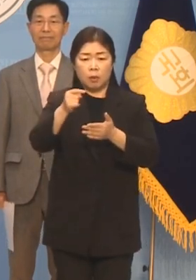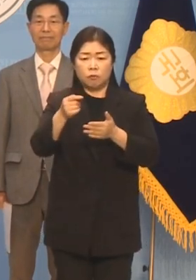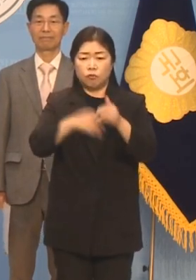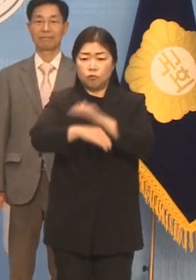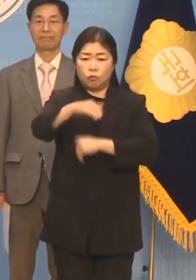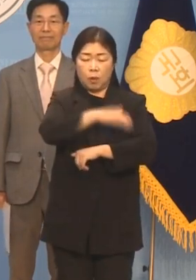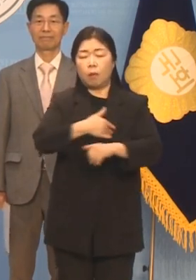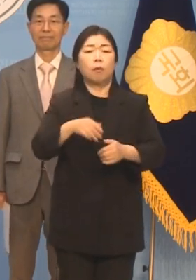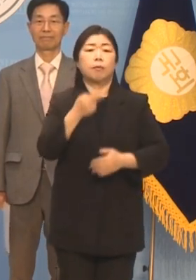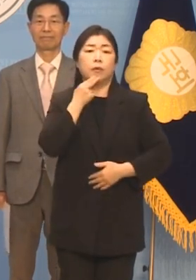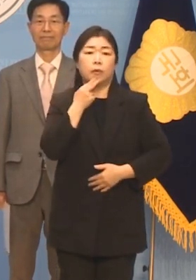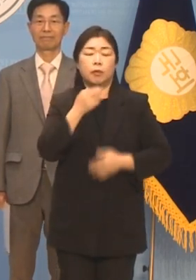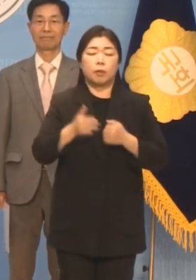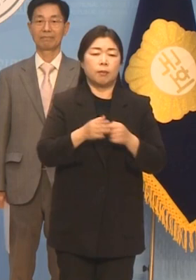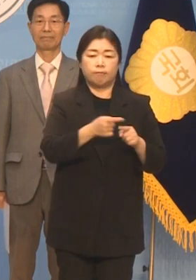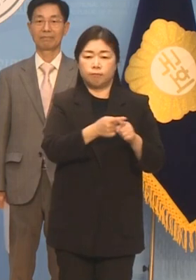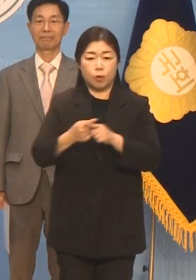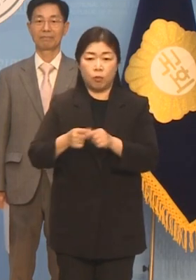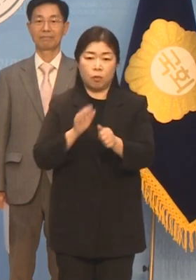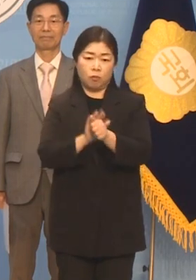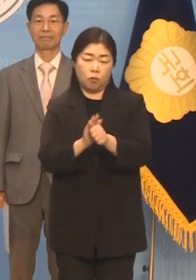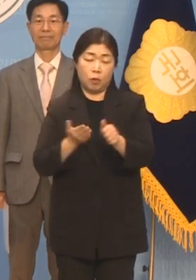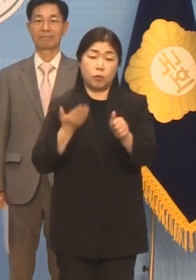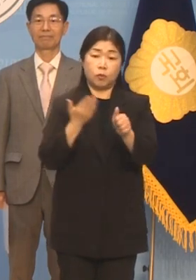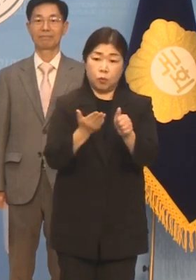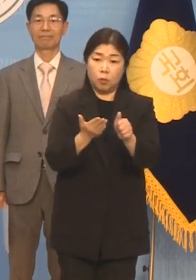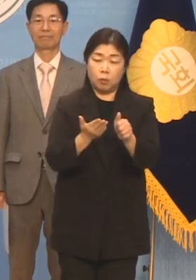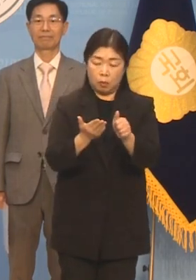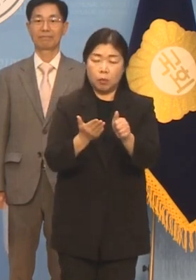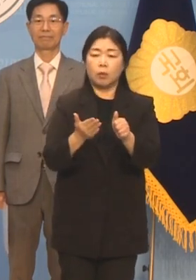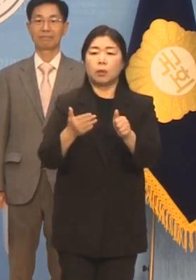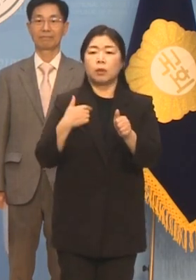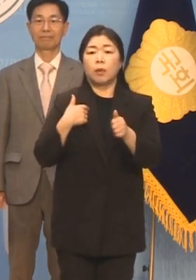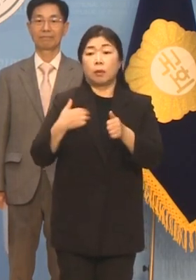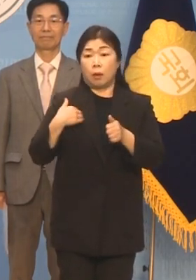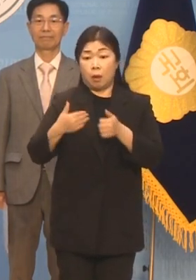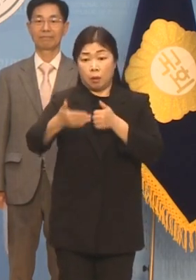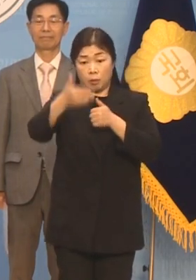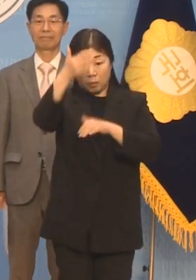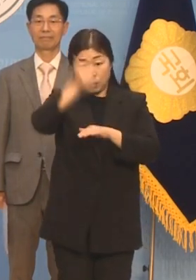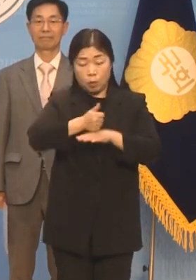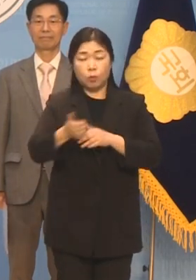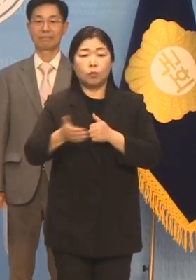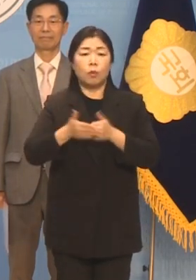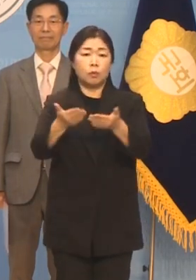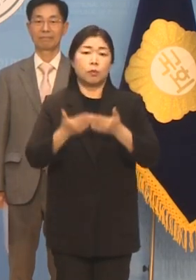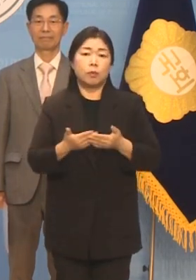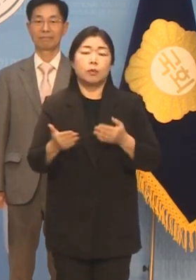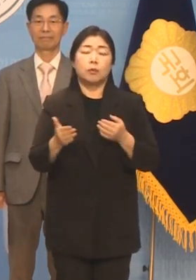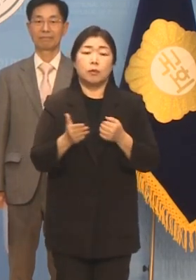없다며 전폭적으로 지원을 해주셨습니다. 그 결과 탄생한 것이 바로